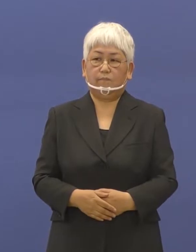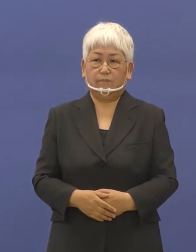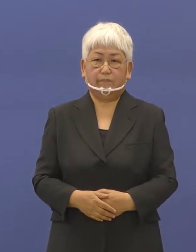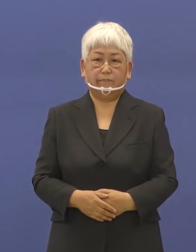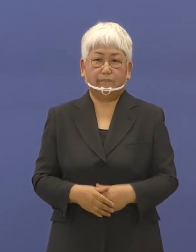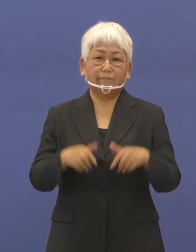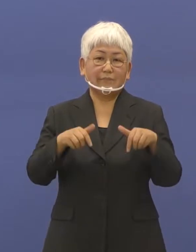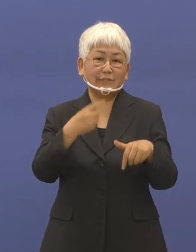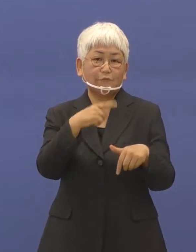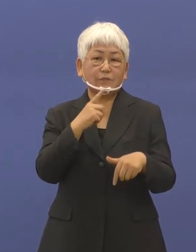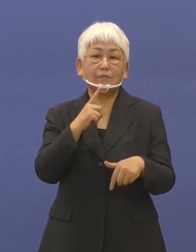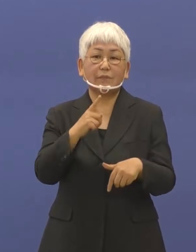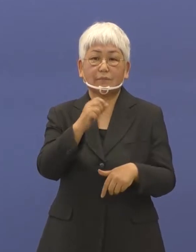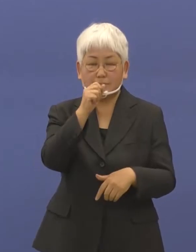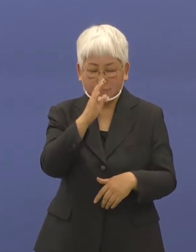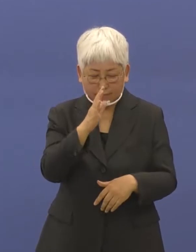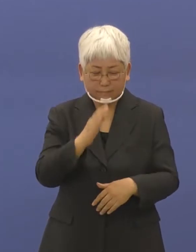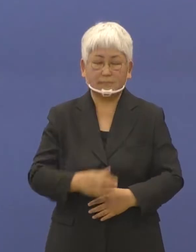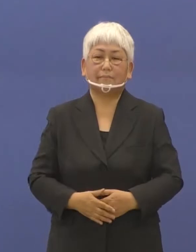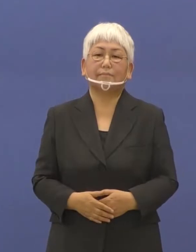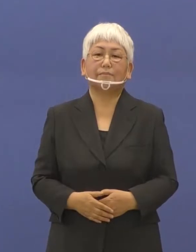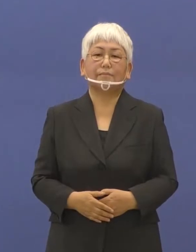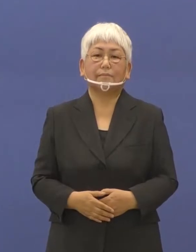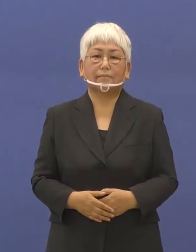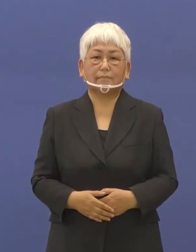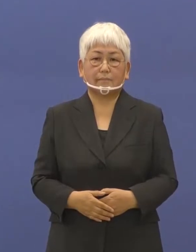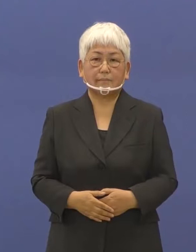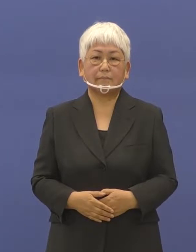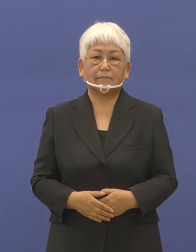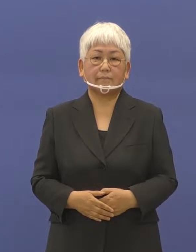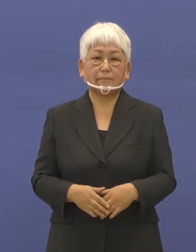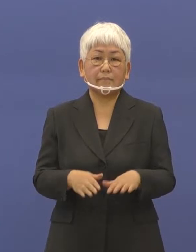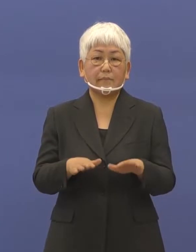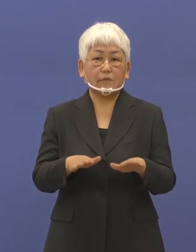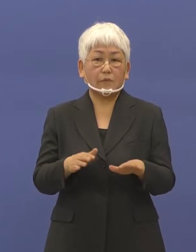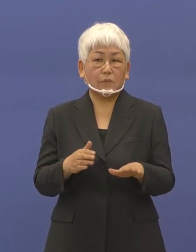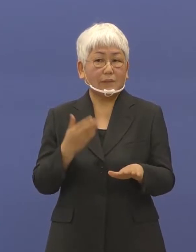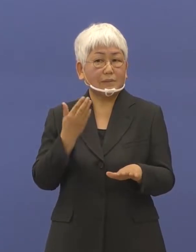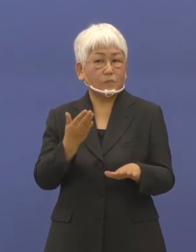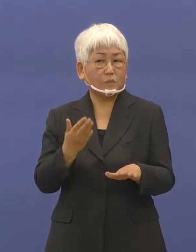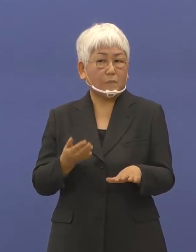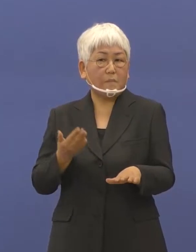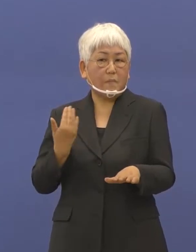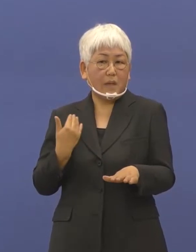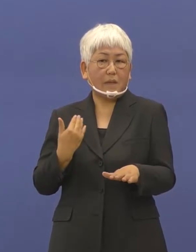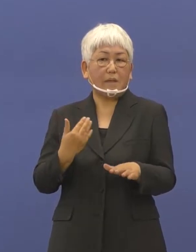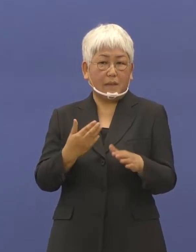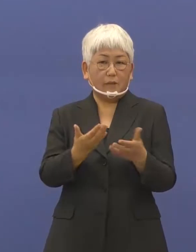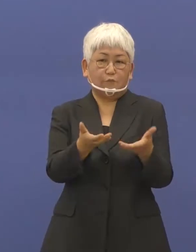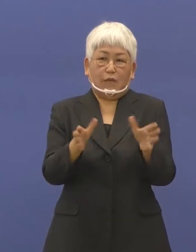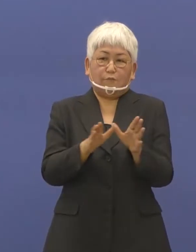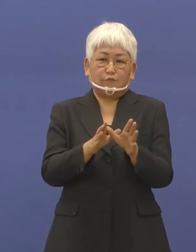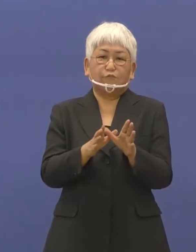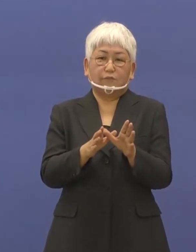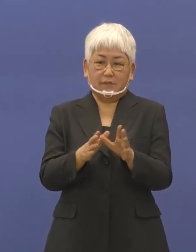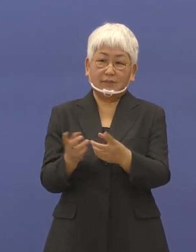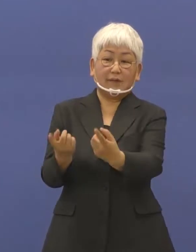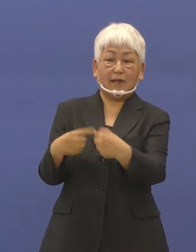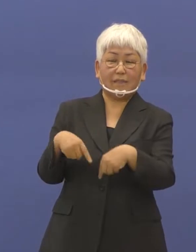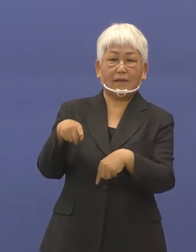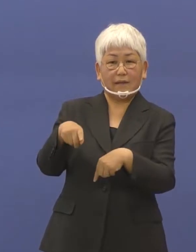新聞の西口です。よろしくお願いします。 はい、 本日質問の前に記者クラブへの転入者を紹介いたします